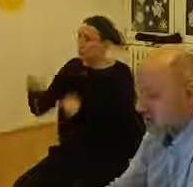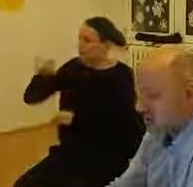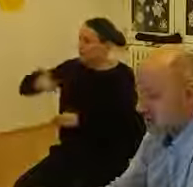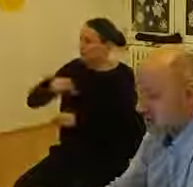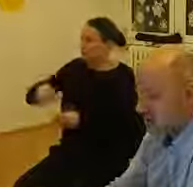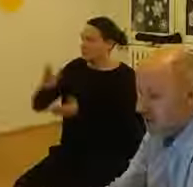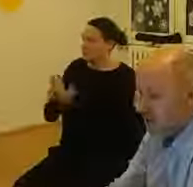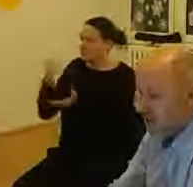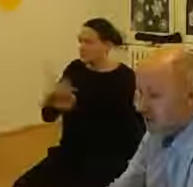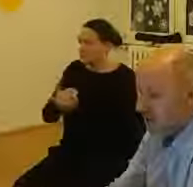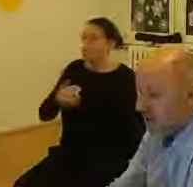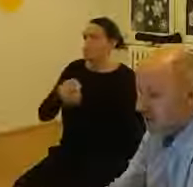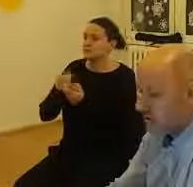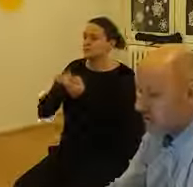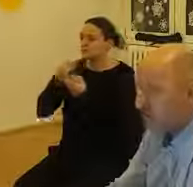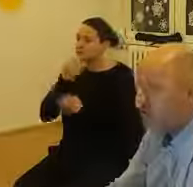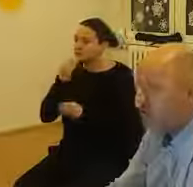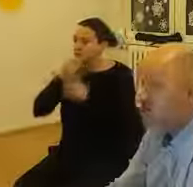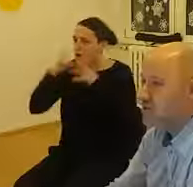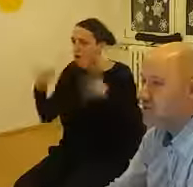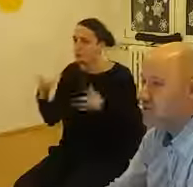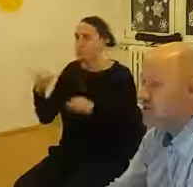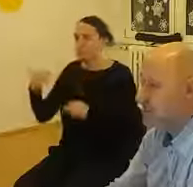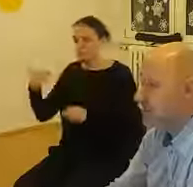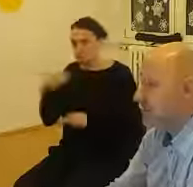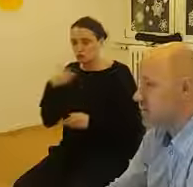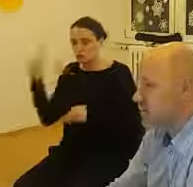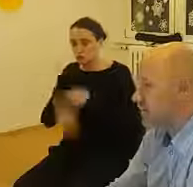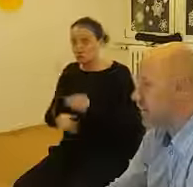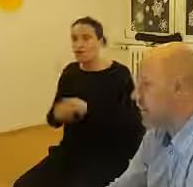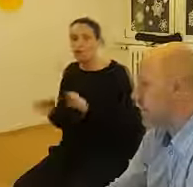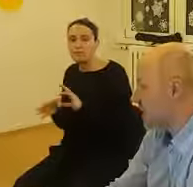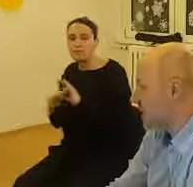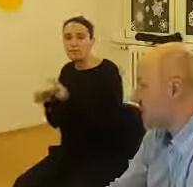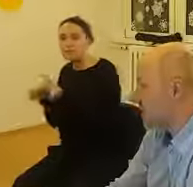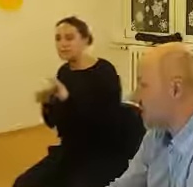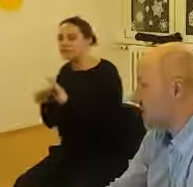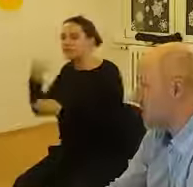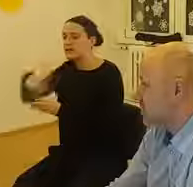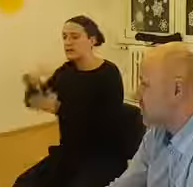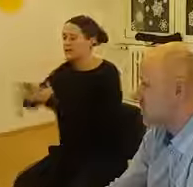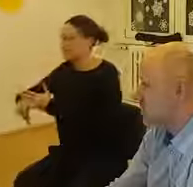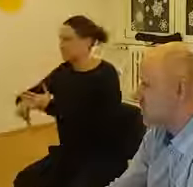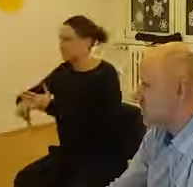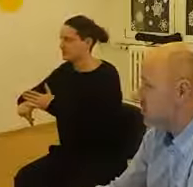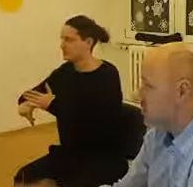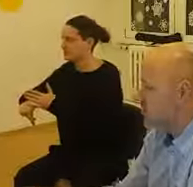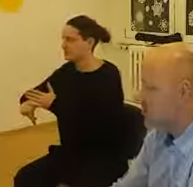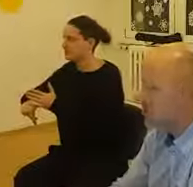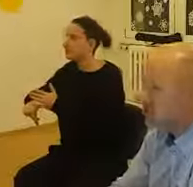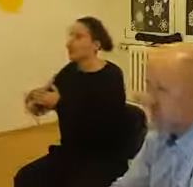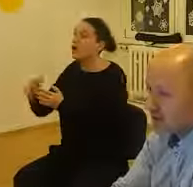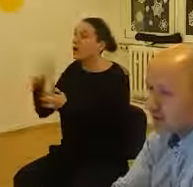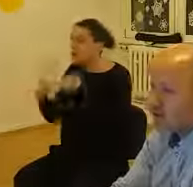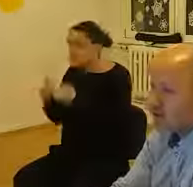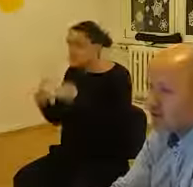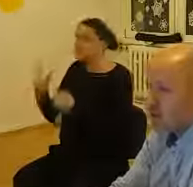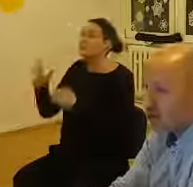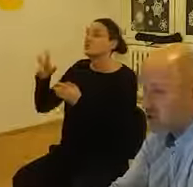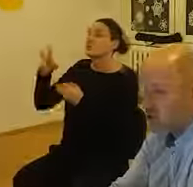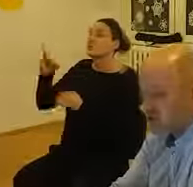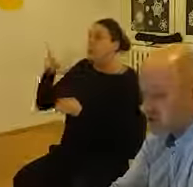Miasta, Rady Dzielnicy. Kadencje Rad Dzielnic są powiązane z kadencjami Rad Miasta. I jak się kończy Rady